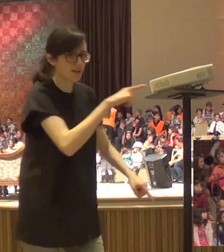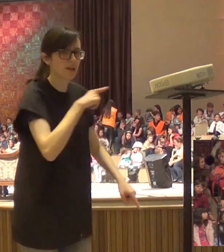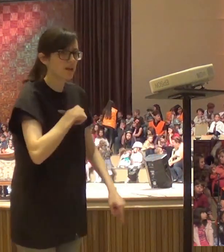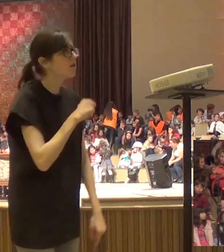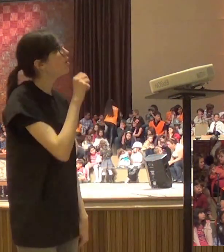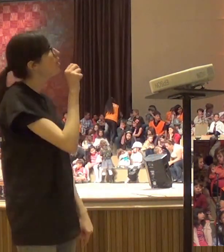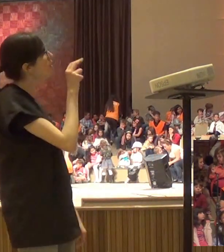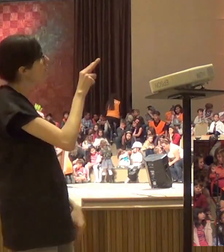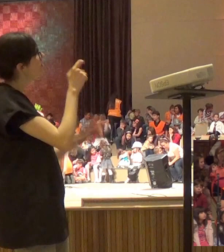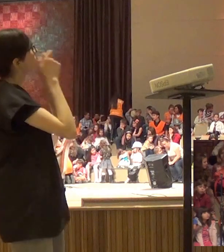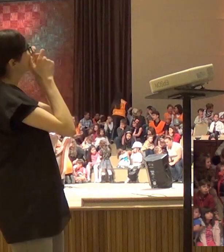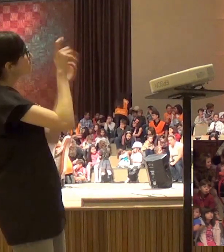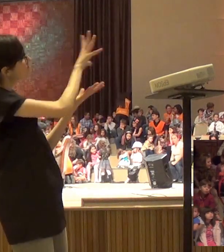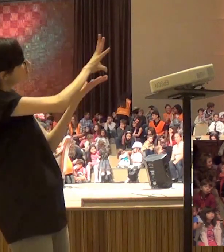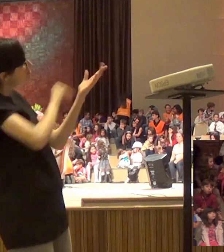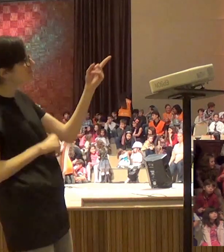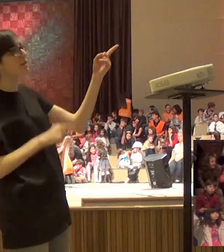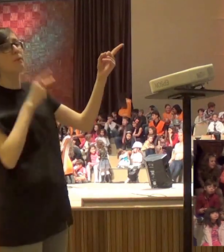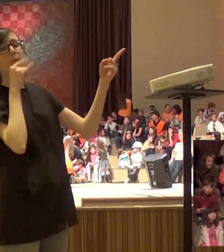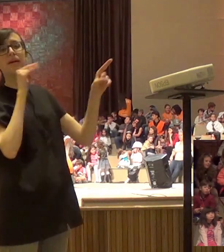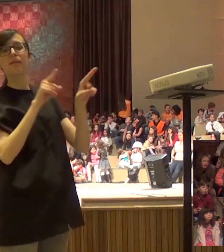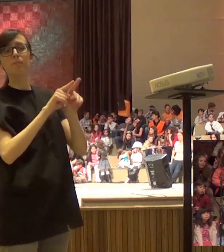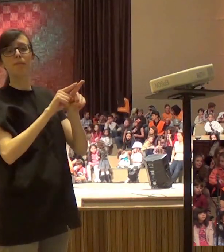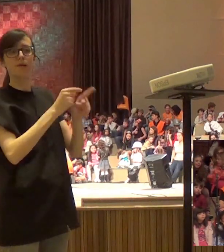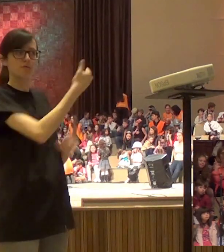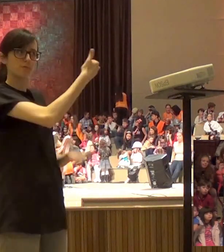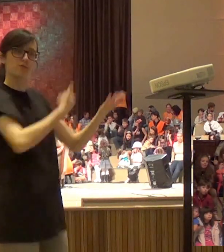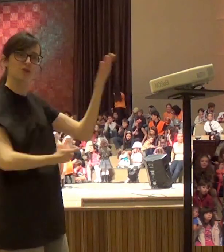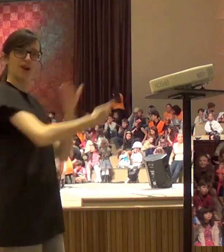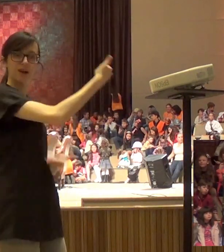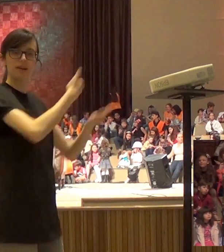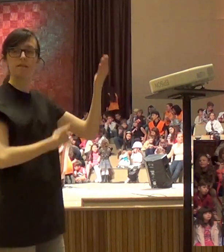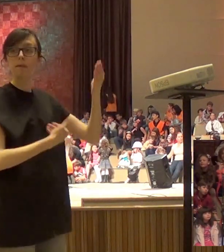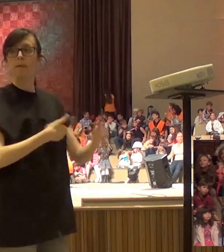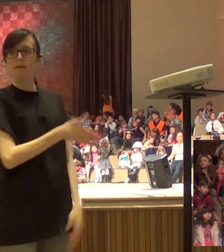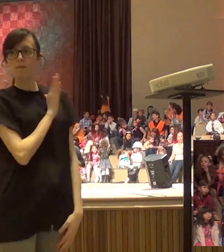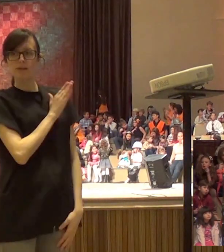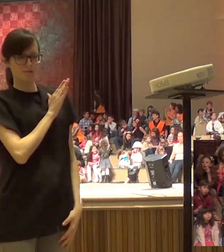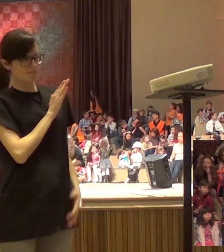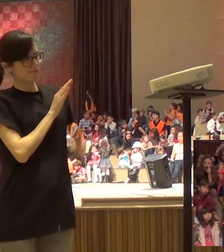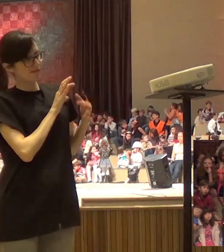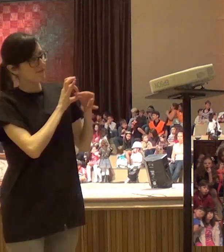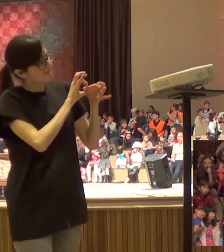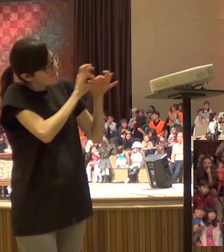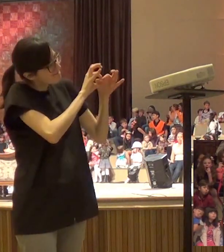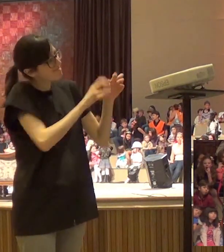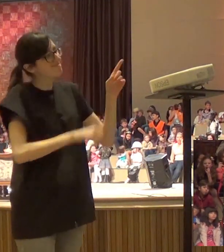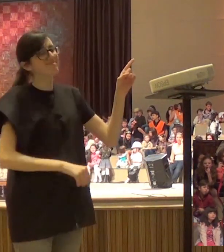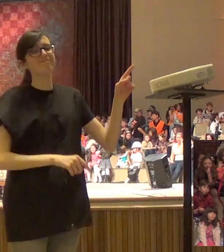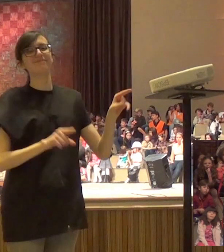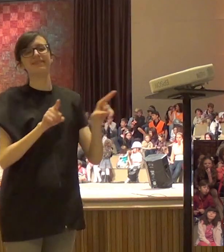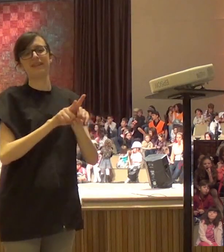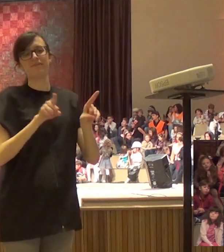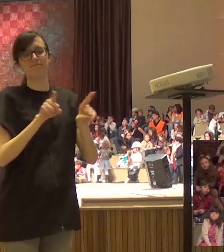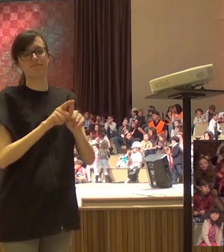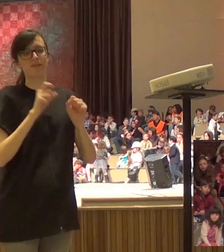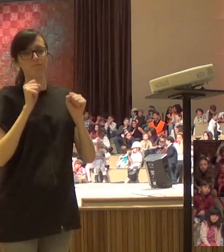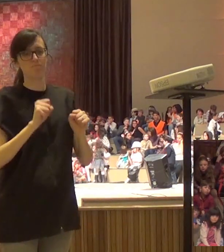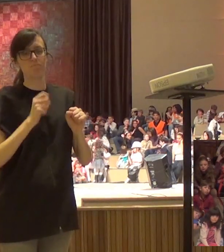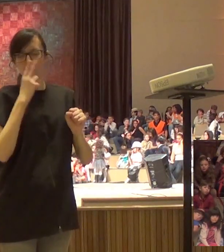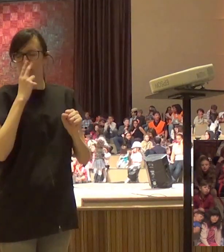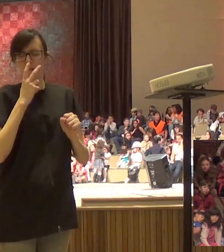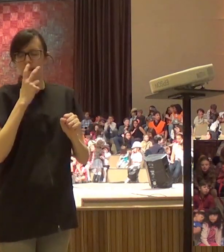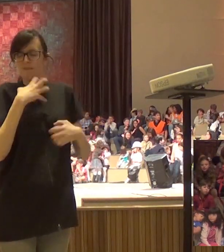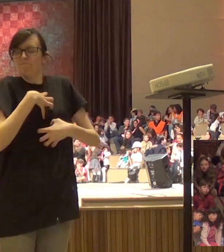voltem os seus corações para os seus pais. Que o coração de vocês possa estar bem pertinho dos papais de vocês para que essa conexão